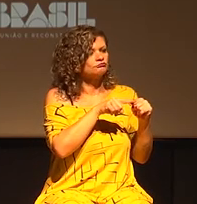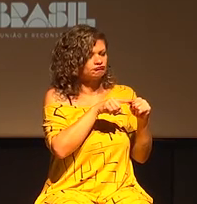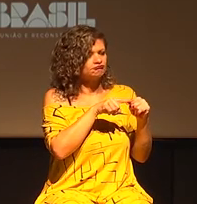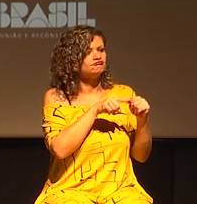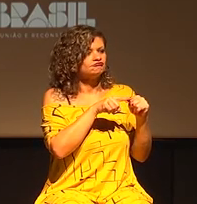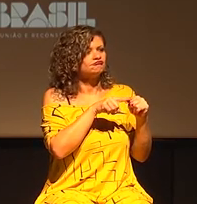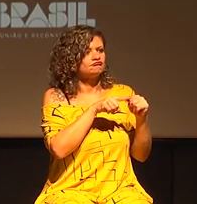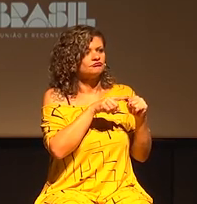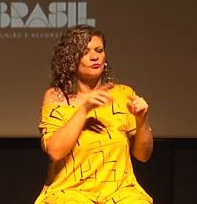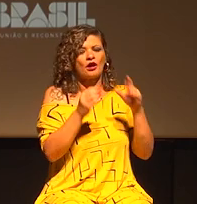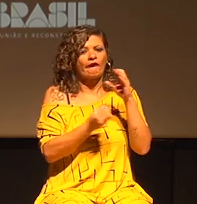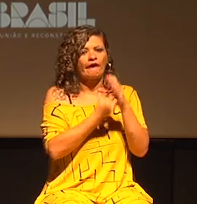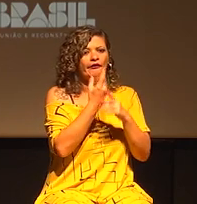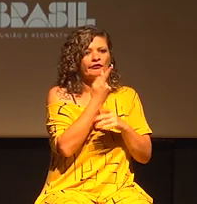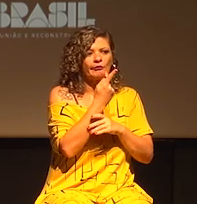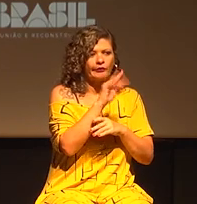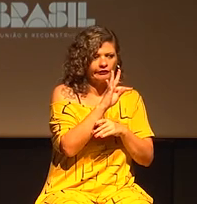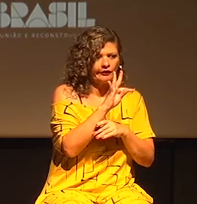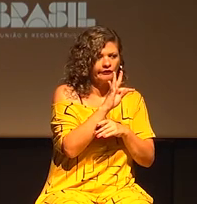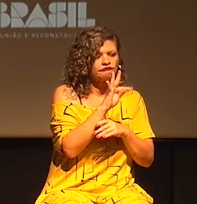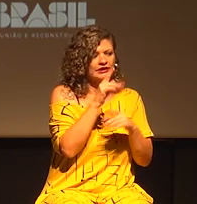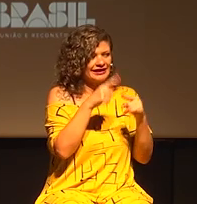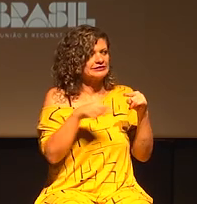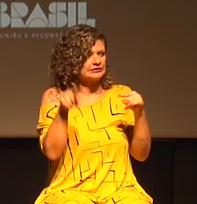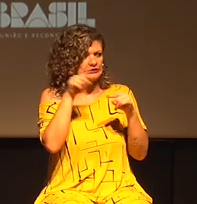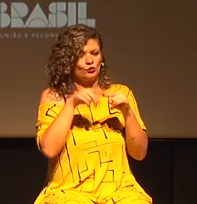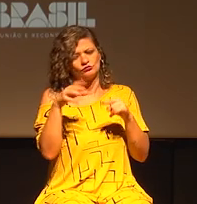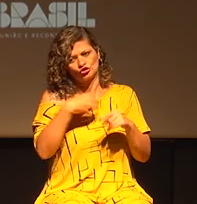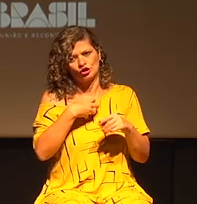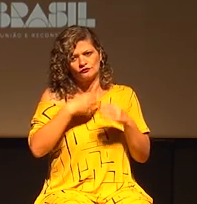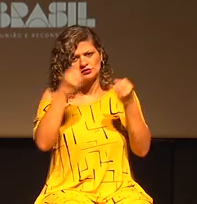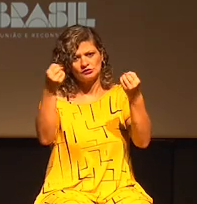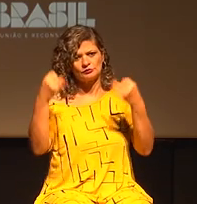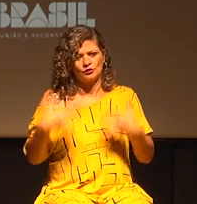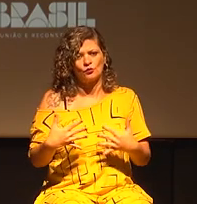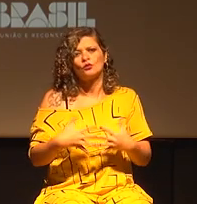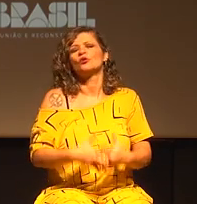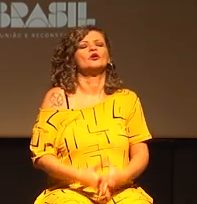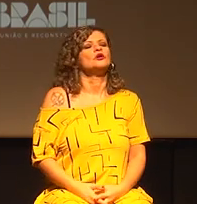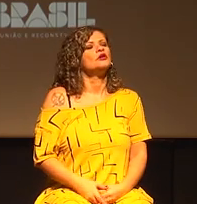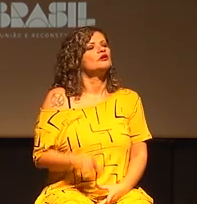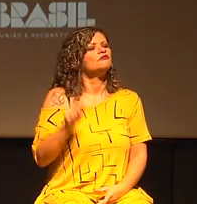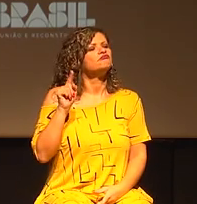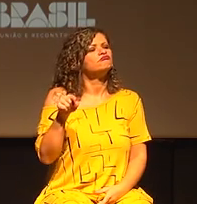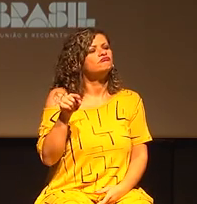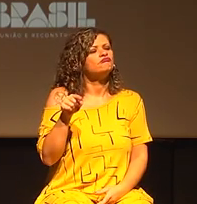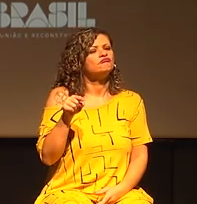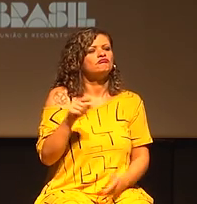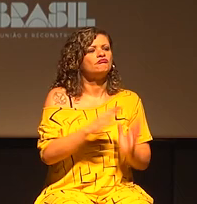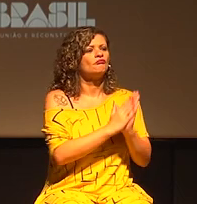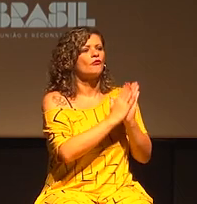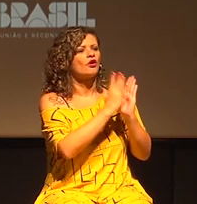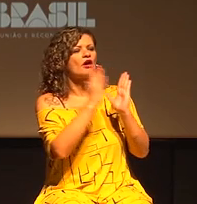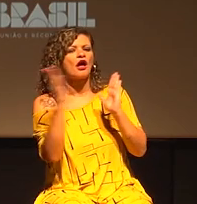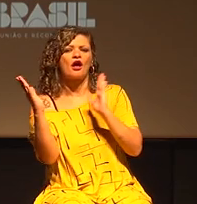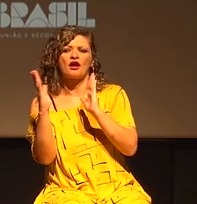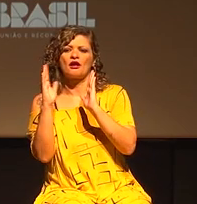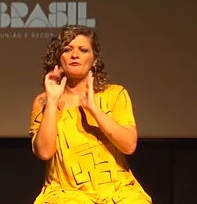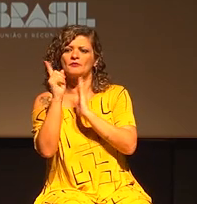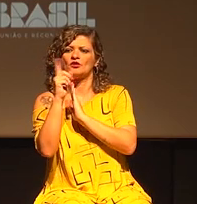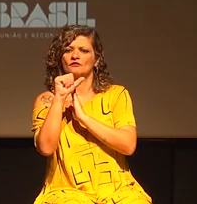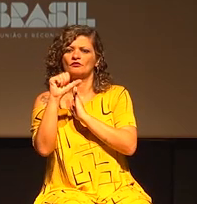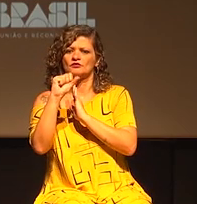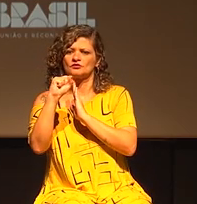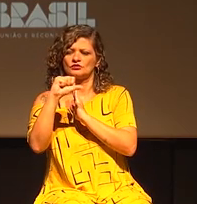do da formação do do PT em forma de ciclos que eu achei interessante né bom então no final da da da da década de 80 que é